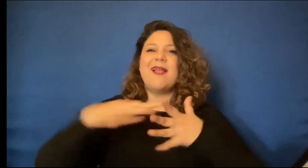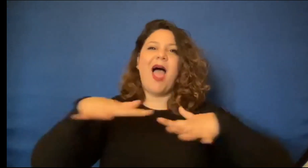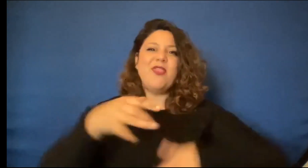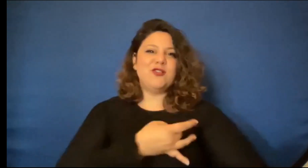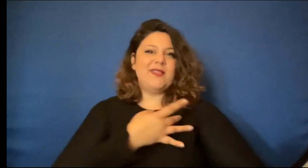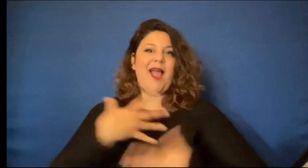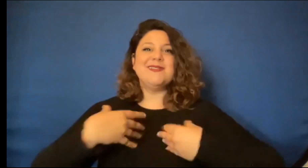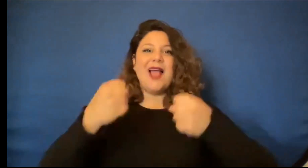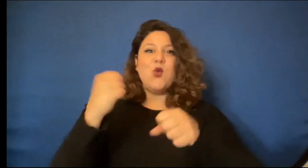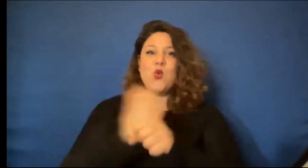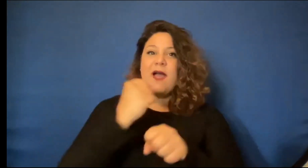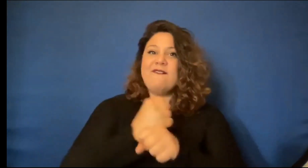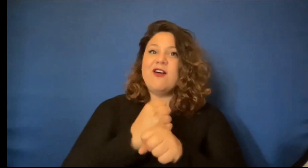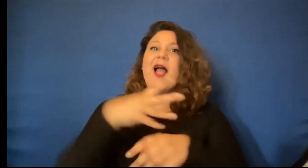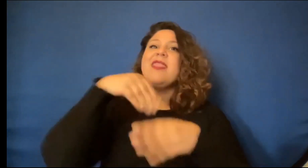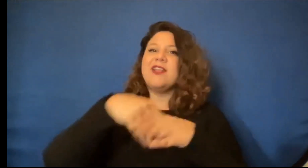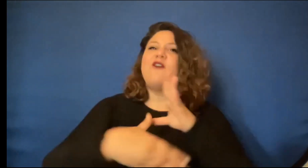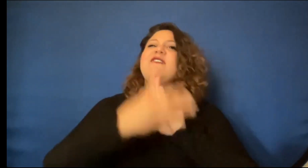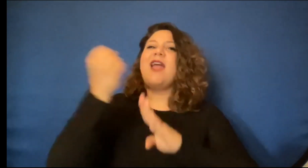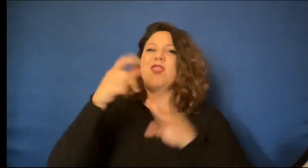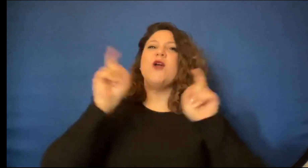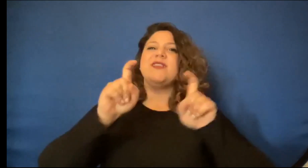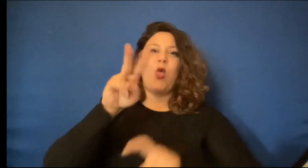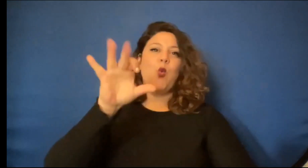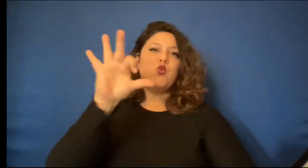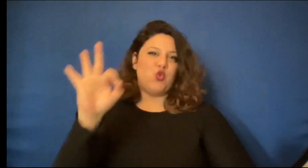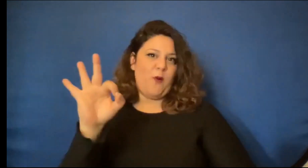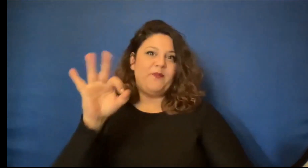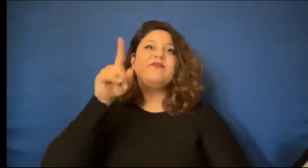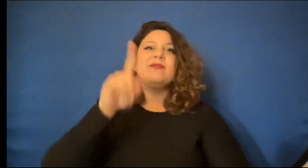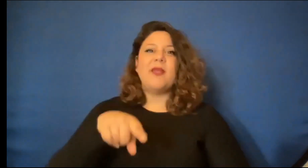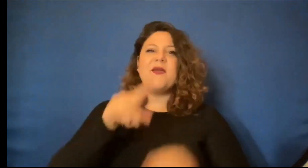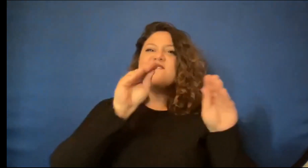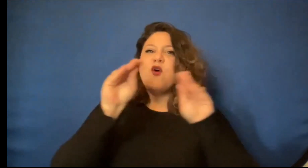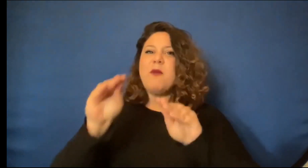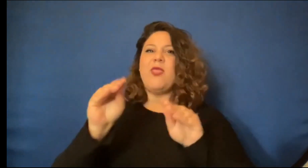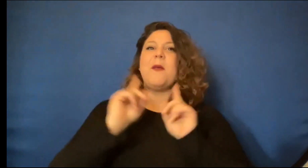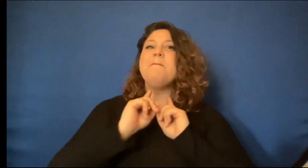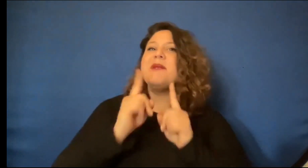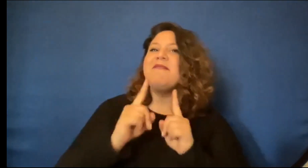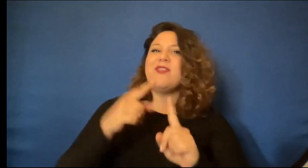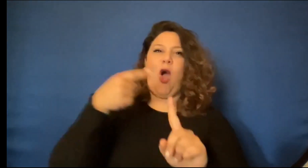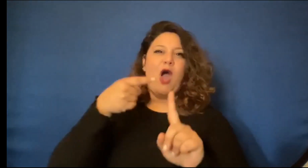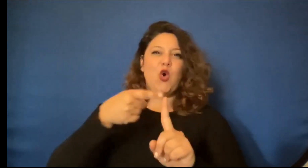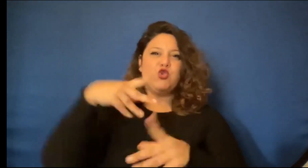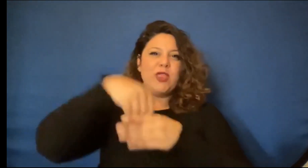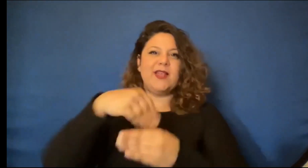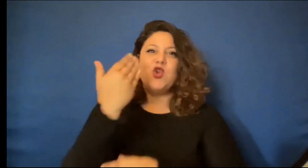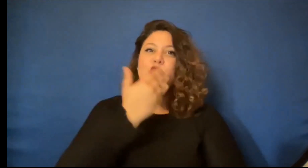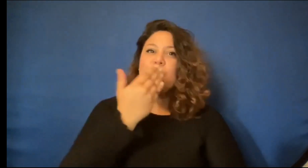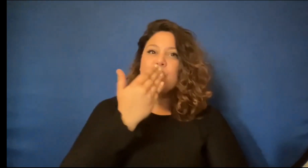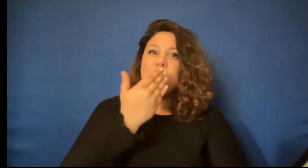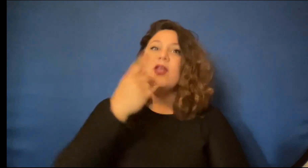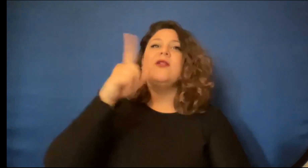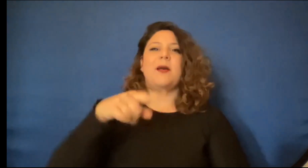Laboral de la Federación de Enseñanza de Uso, formadora en prevención del acoso escolar y es directora del proyecto Stafford,